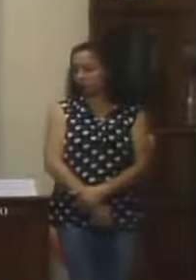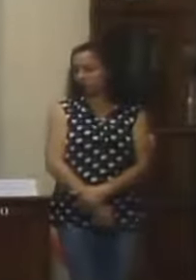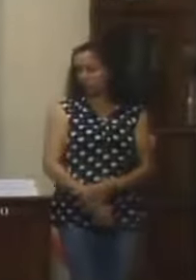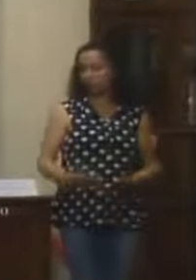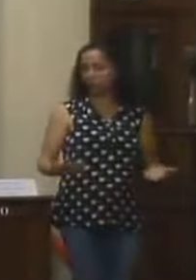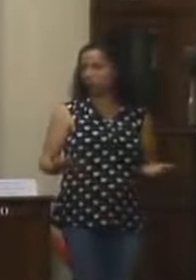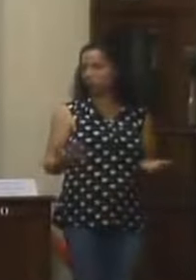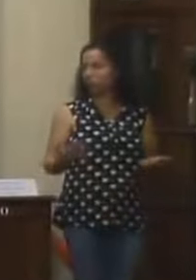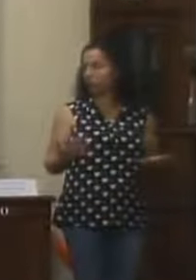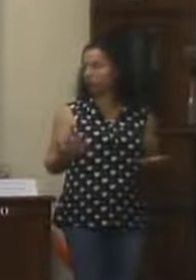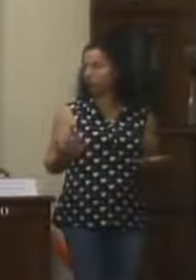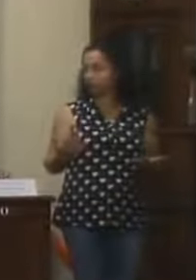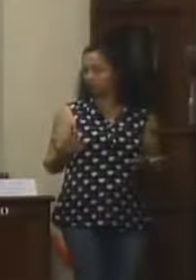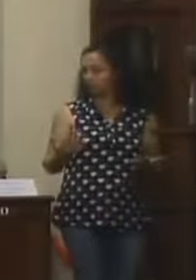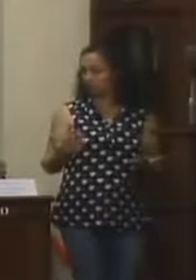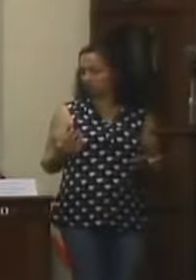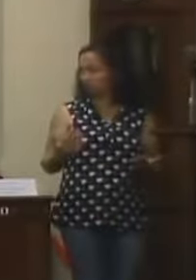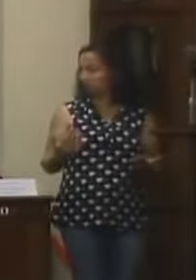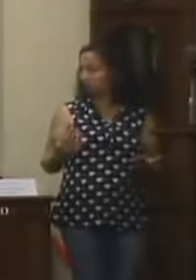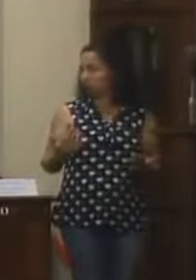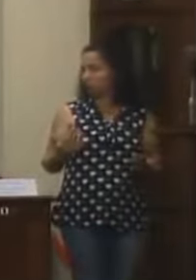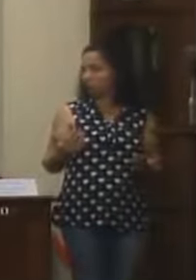Coloco em...